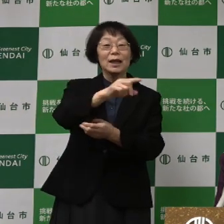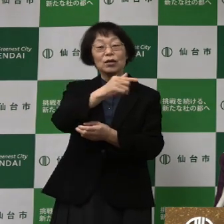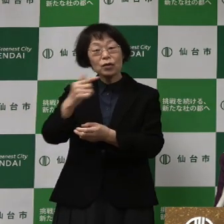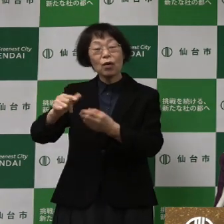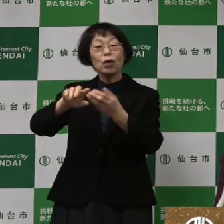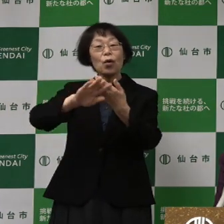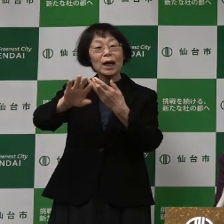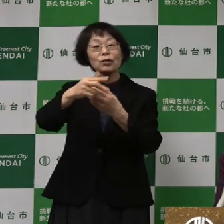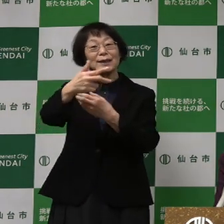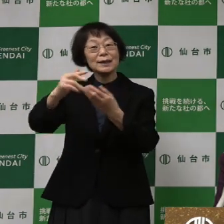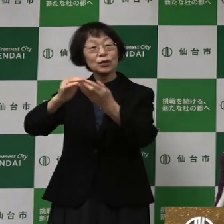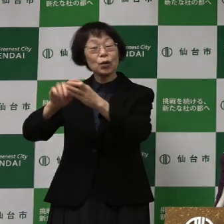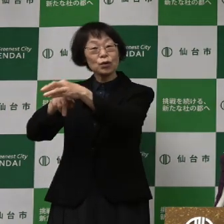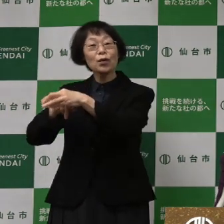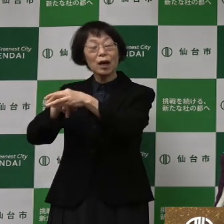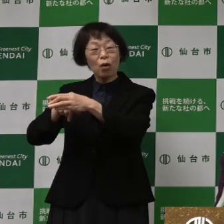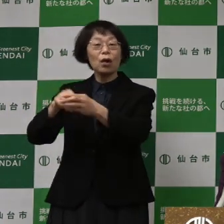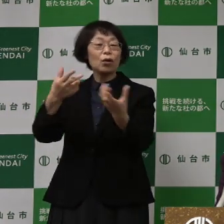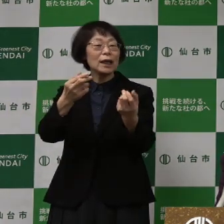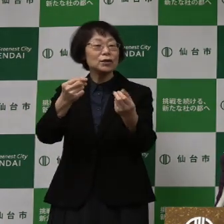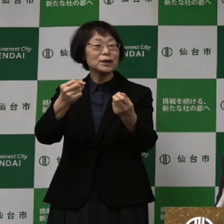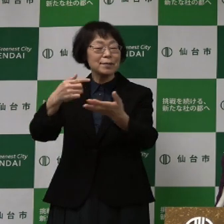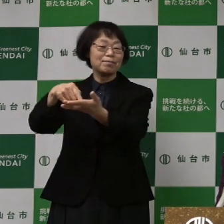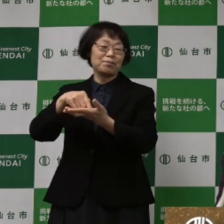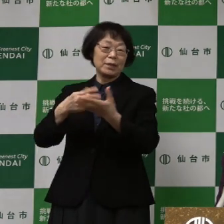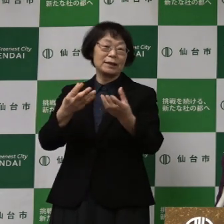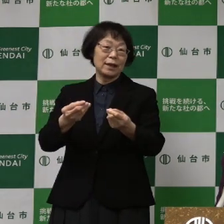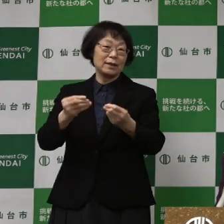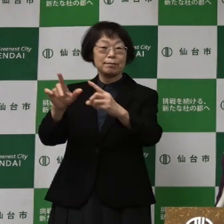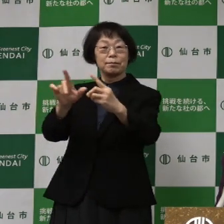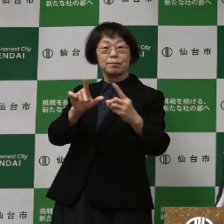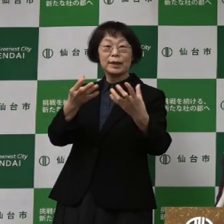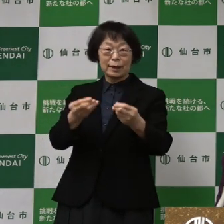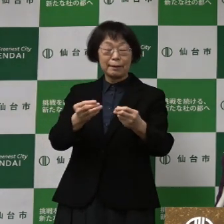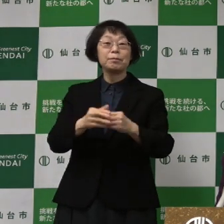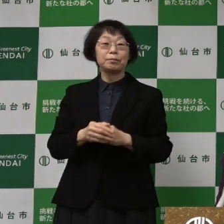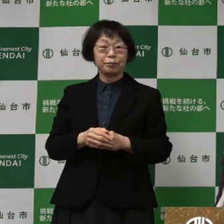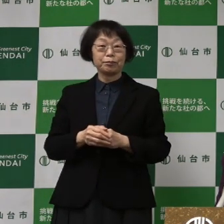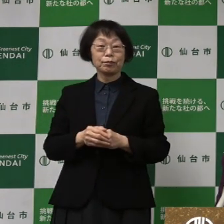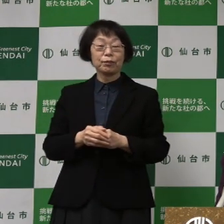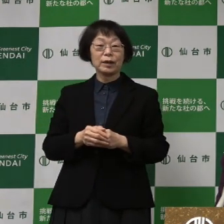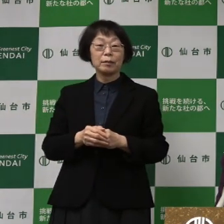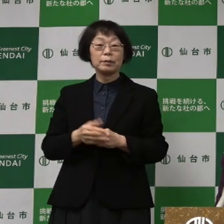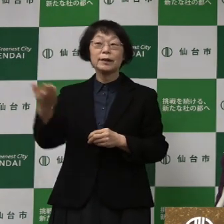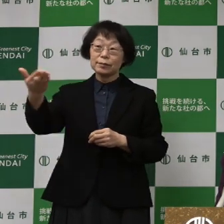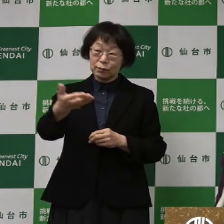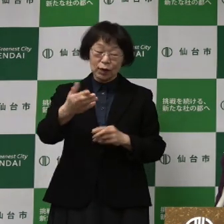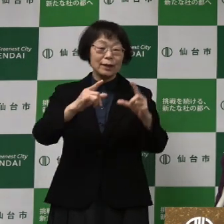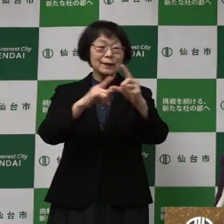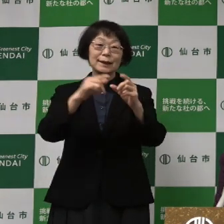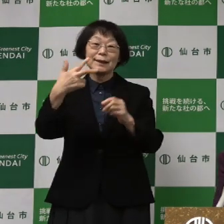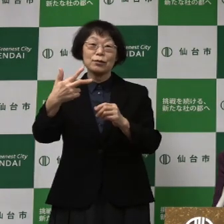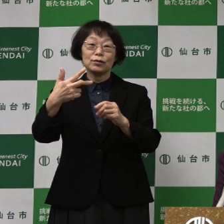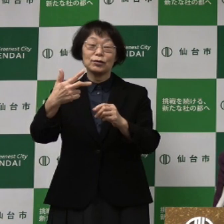ふうなことをお話になられておりました。 ちなみにその G7 に関しての、お答えっていうのは大